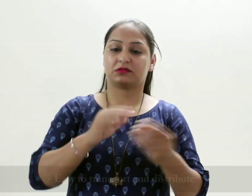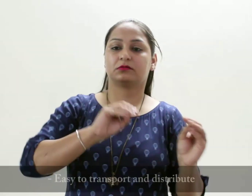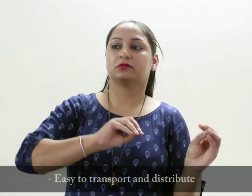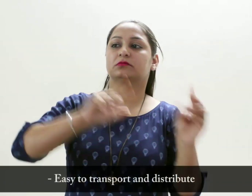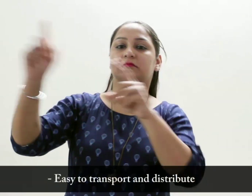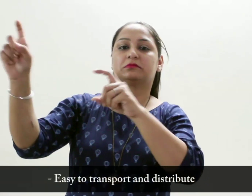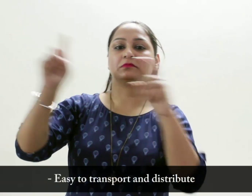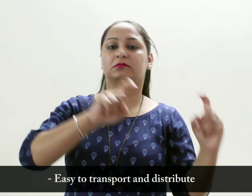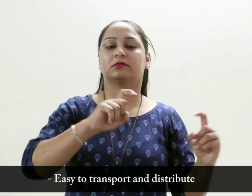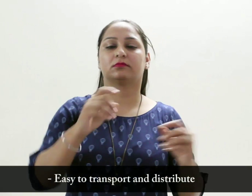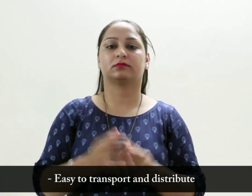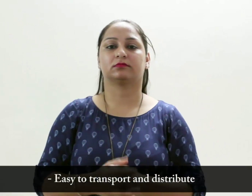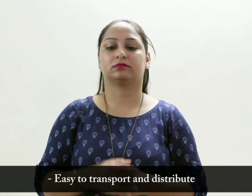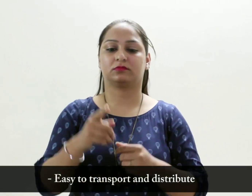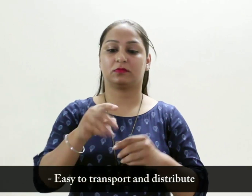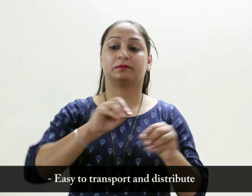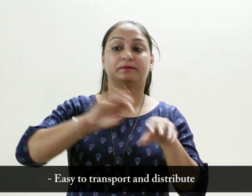परिवहन और वितरित करने के लिए आसान।